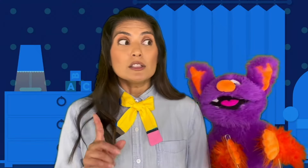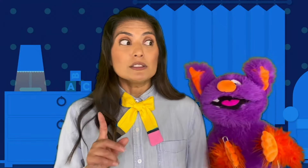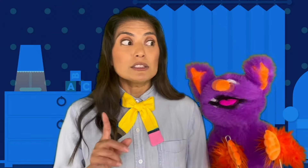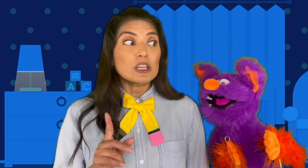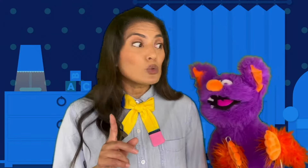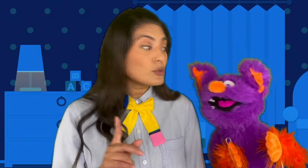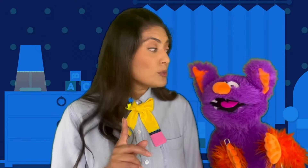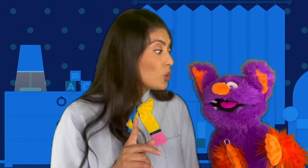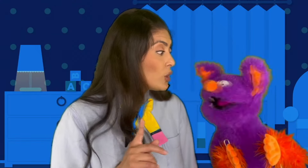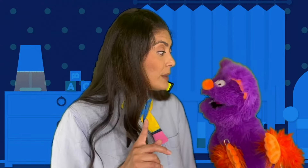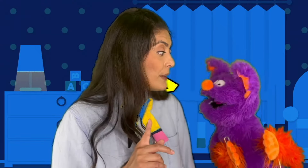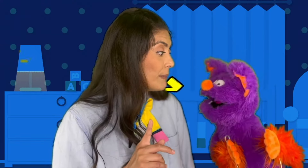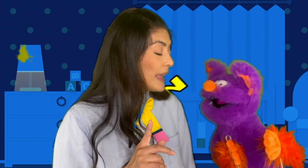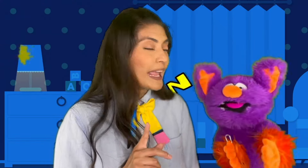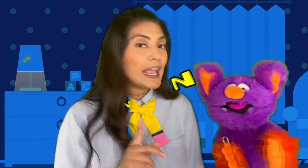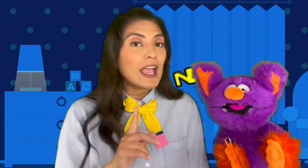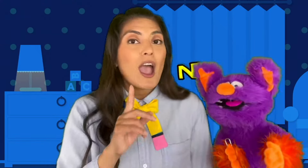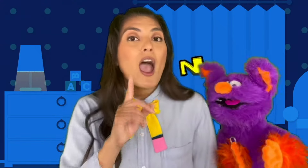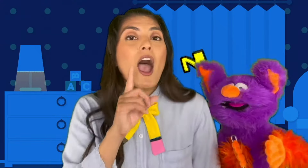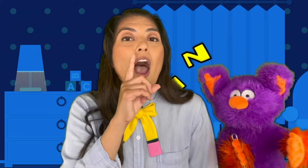Se durmió el bebé.